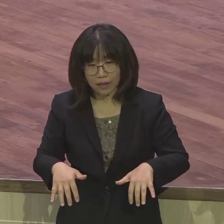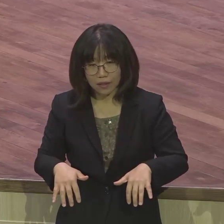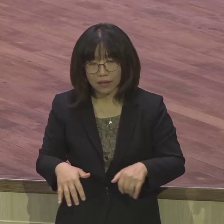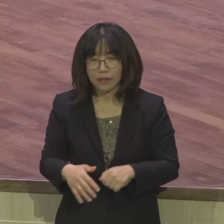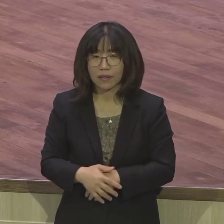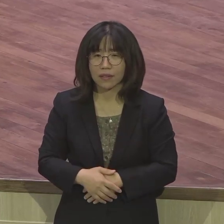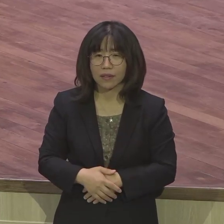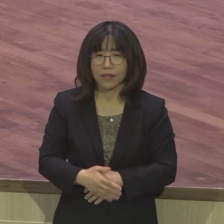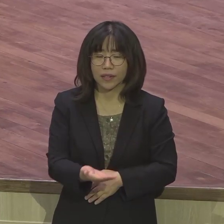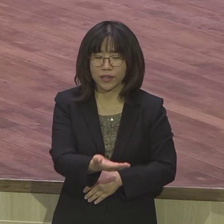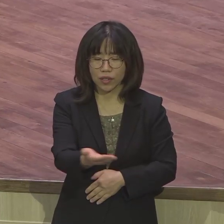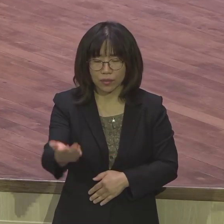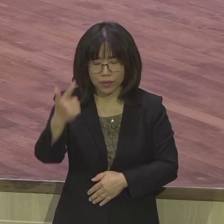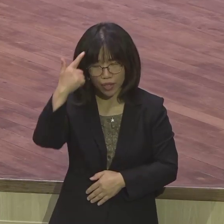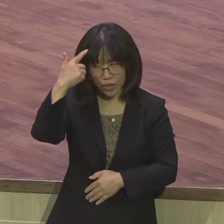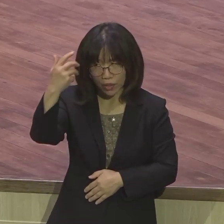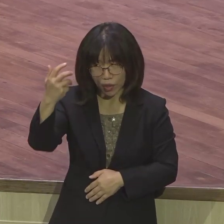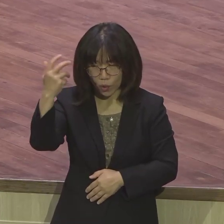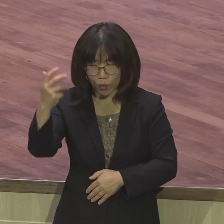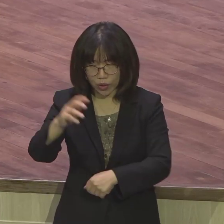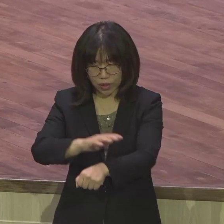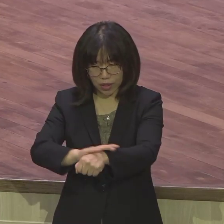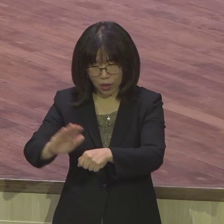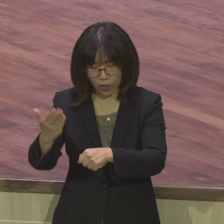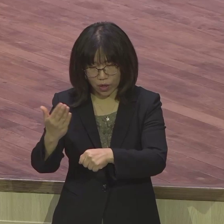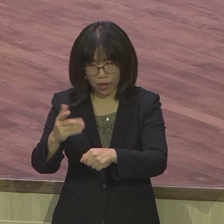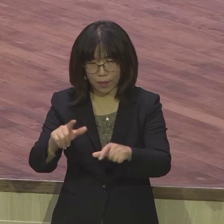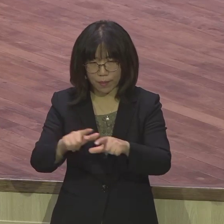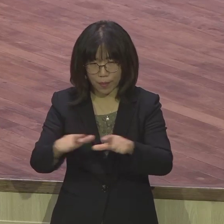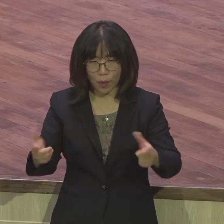사랑하는 자 내 영혼이 잘 된까지 범사가 잘 되고 강건한다 그랬잖아요.